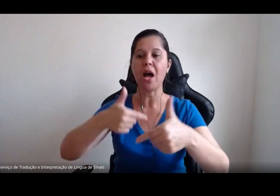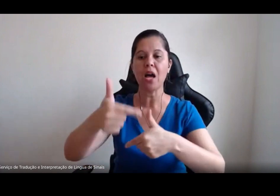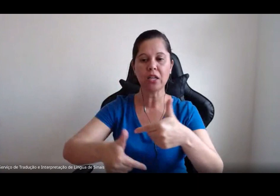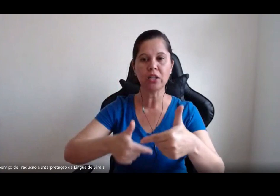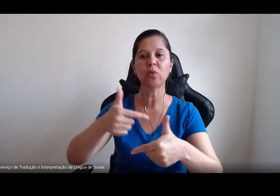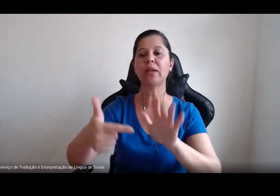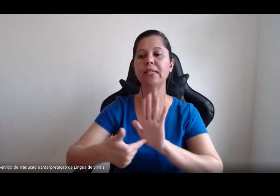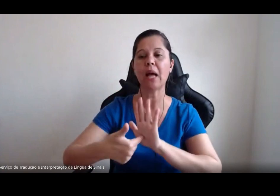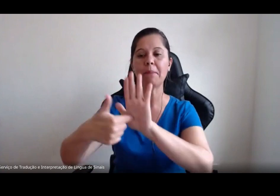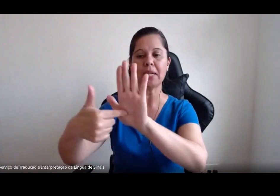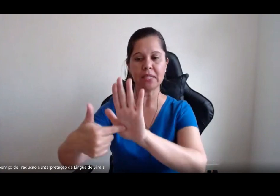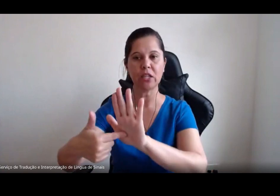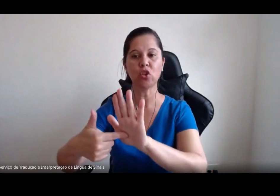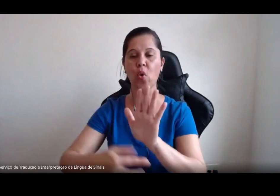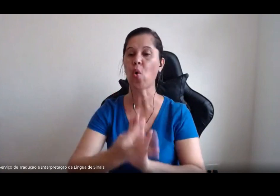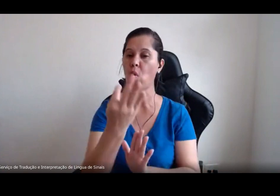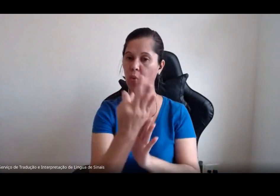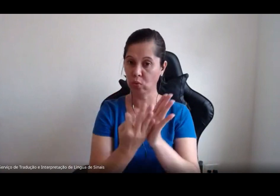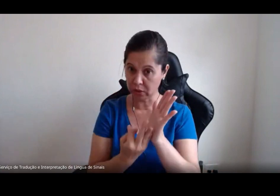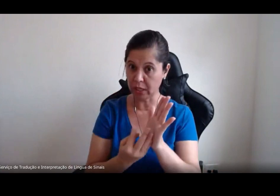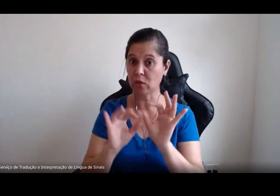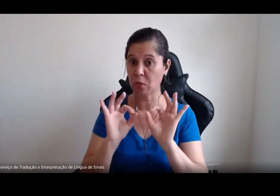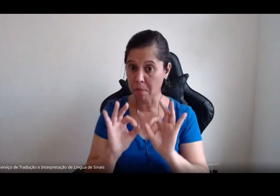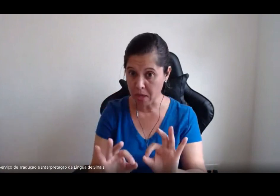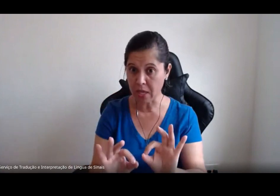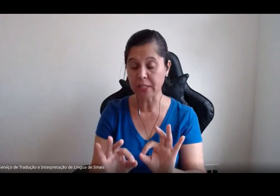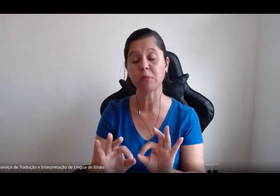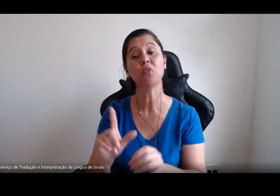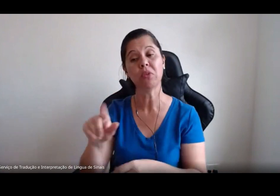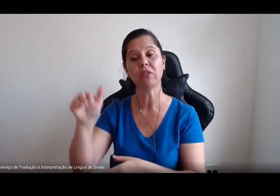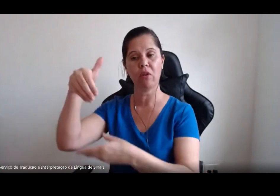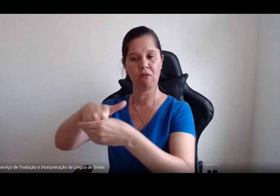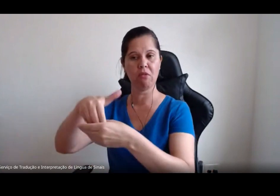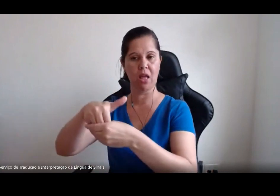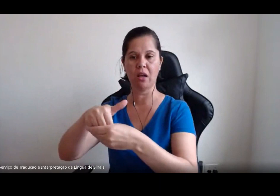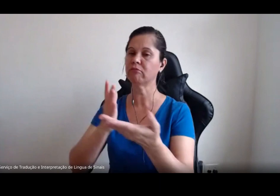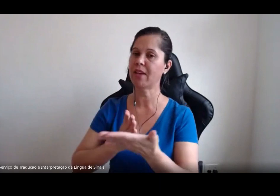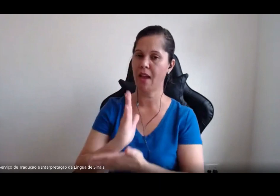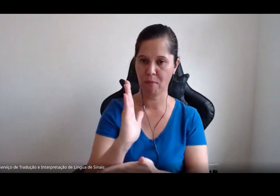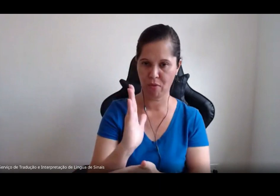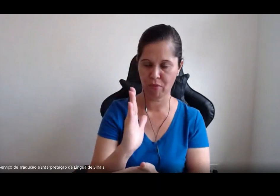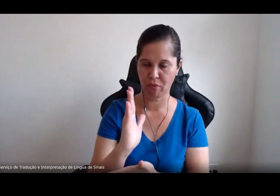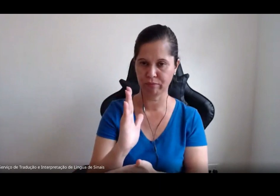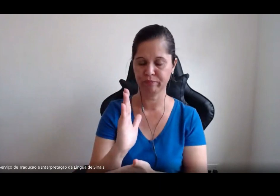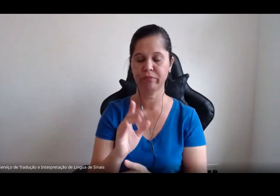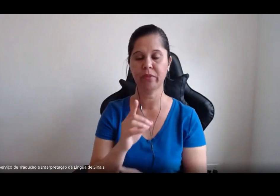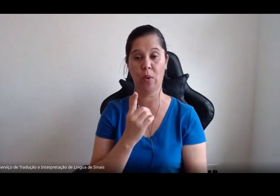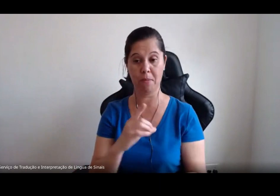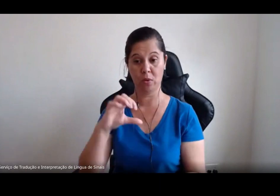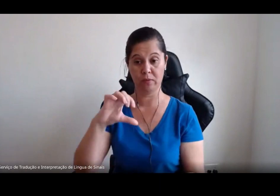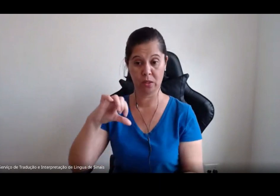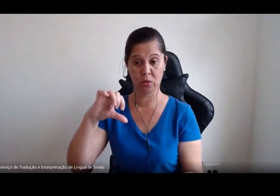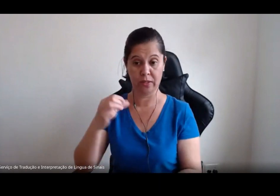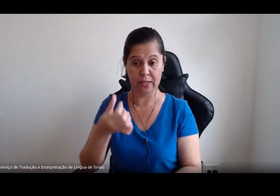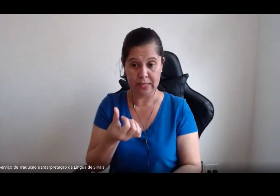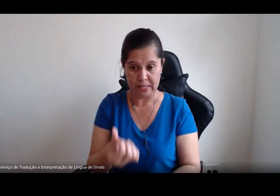trabalho, eles apresentaram o texto da Declaração Universal dos Direitos Linguísticos, que foi votado e aprovado. Naquele